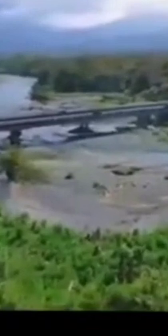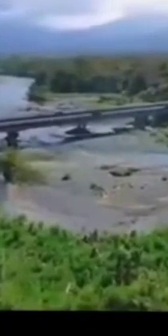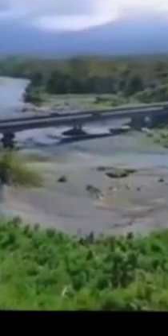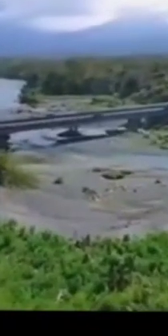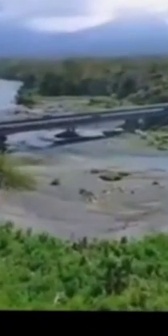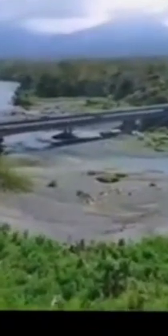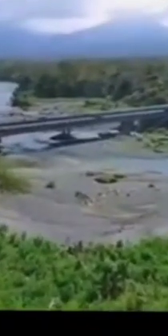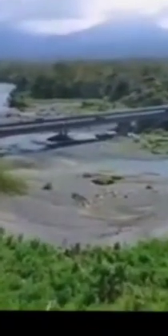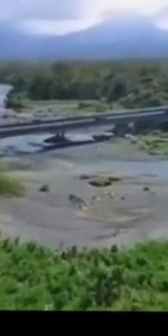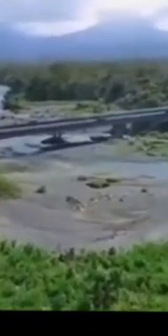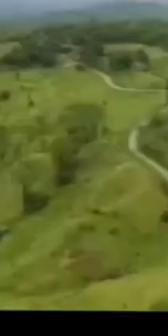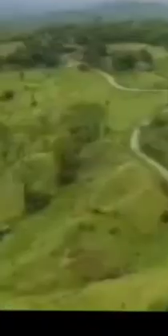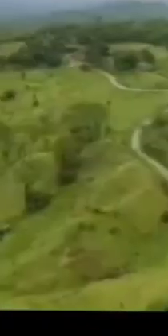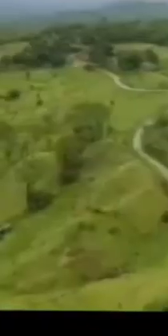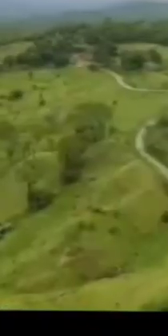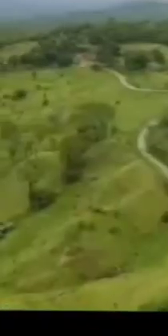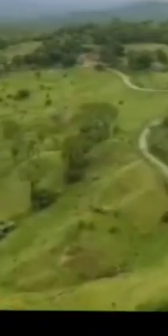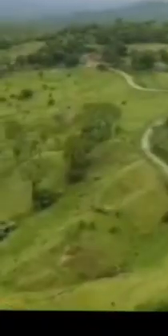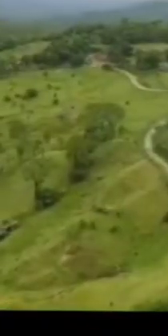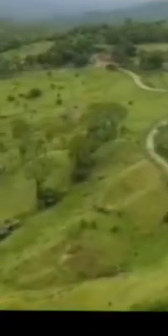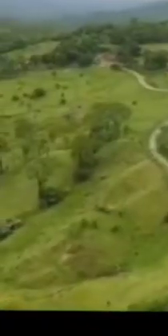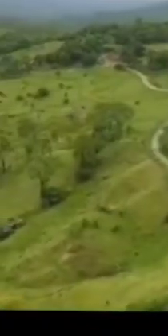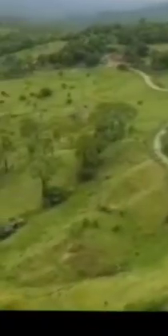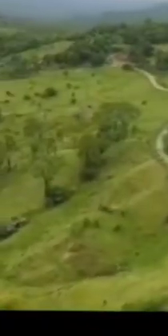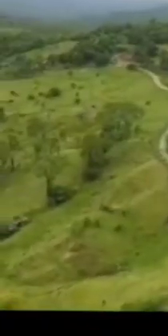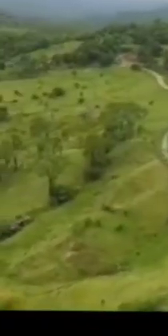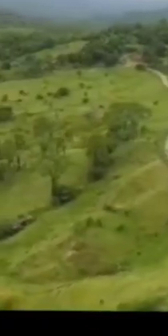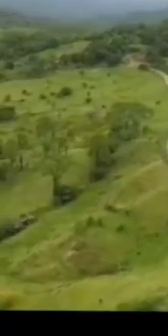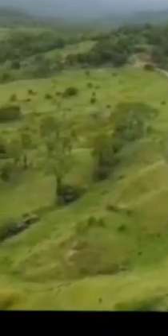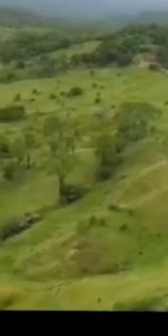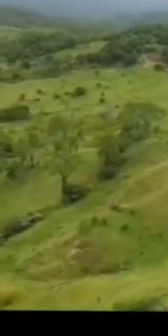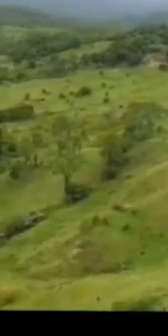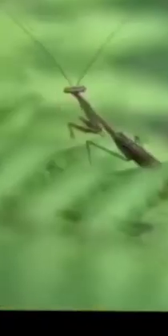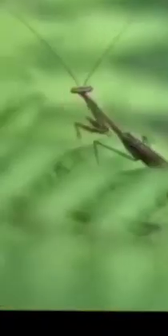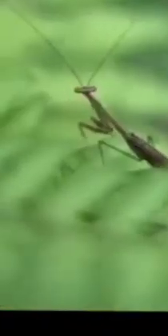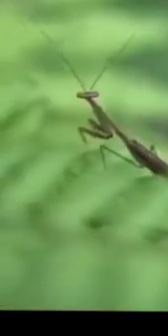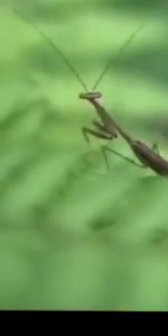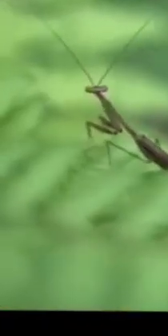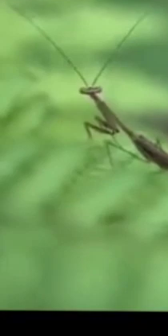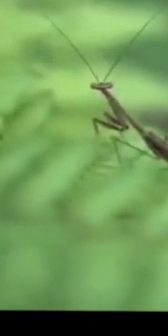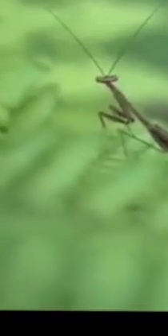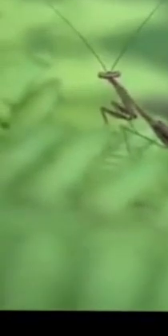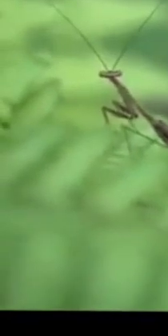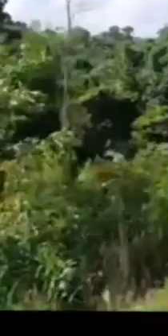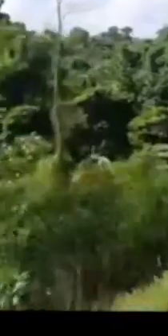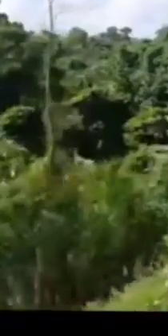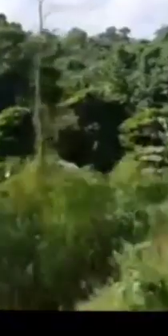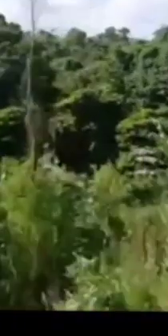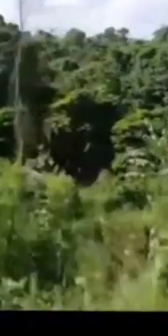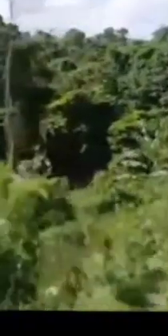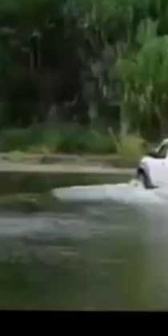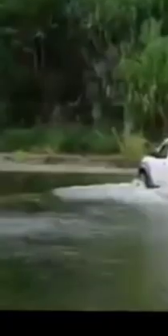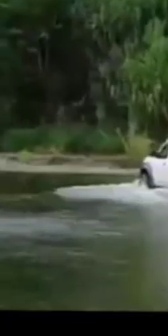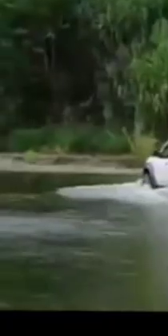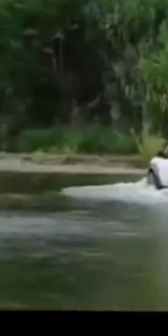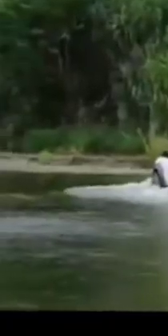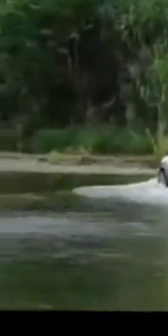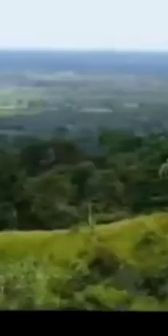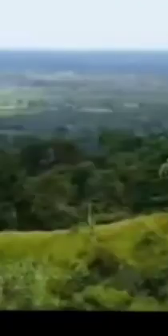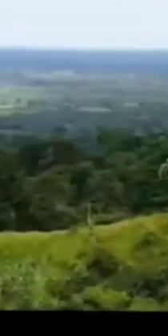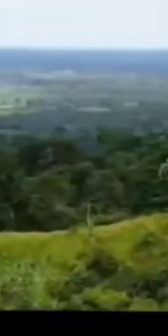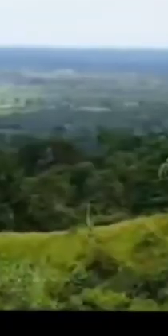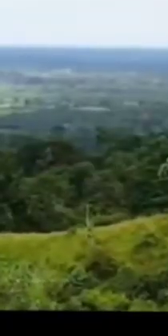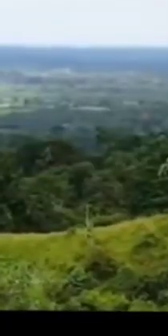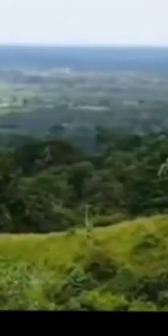nuestro punto de encuentro las majestuosas montañas del Parque Nacional barbilla resguardan secretos que solo los más Aventureros